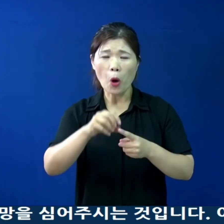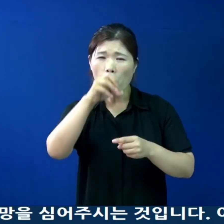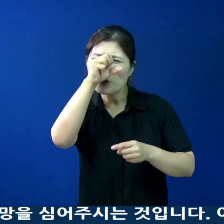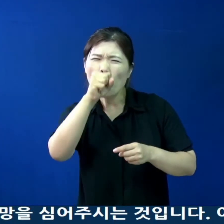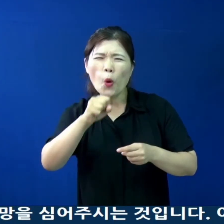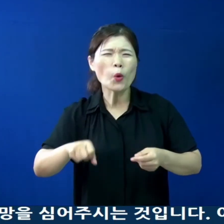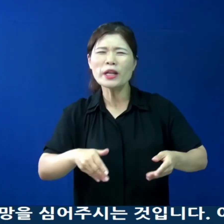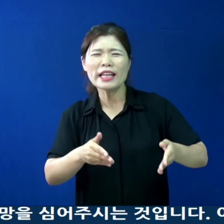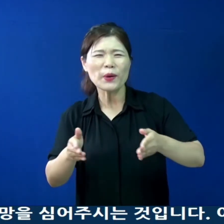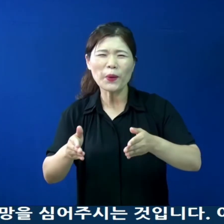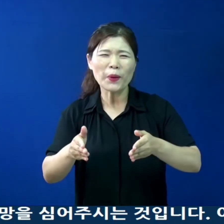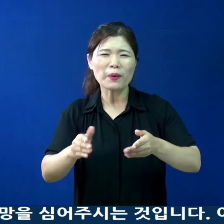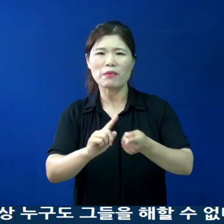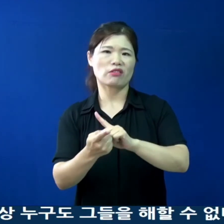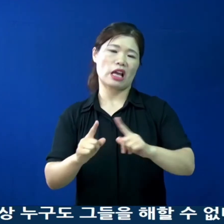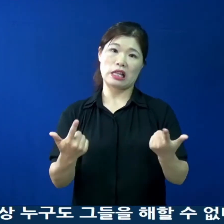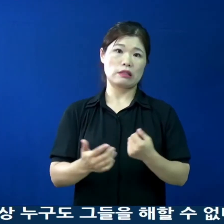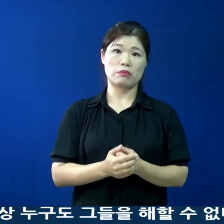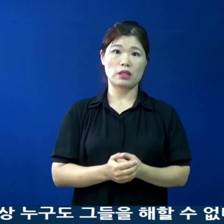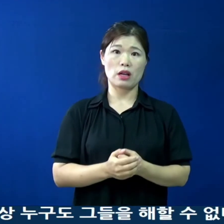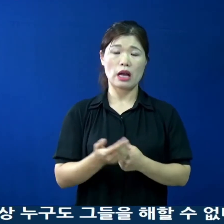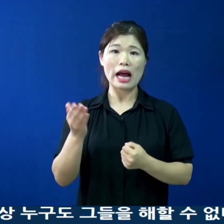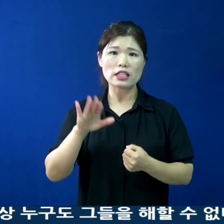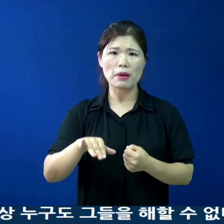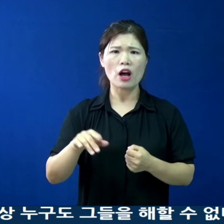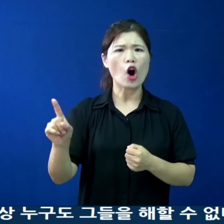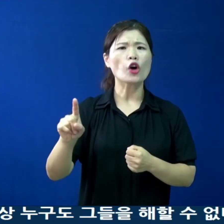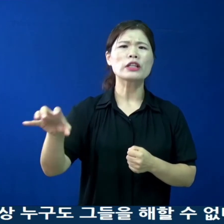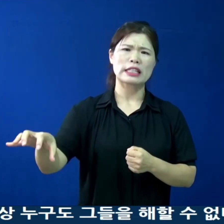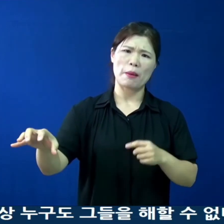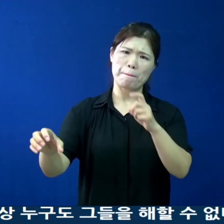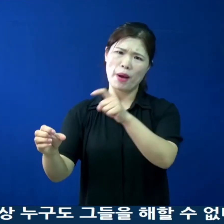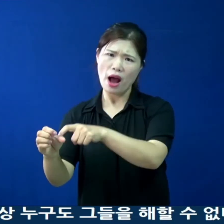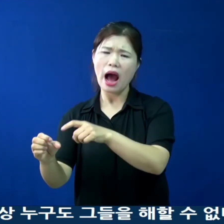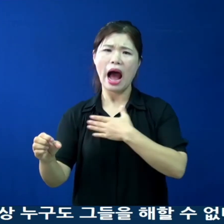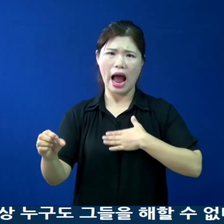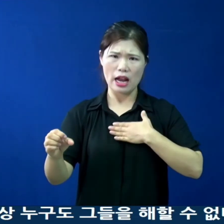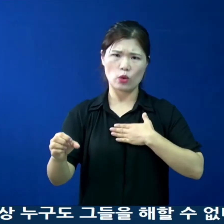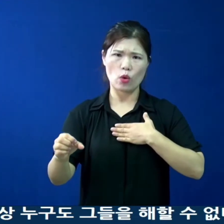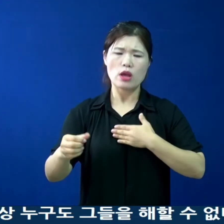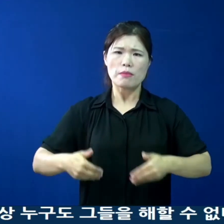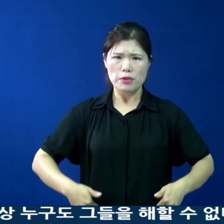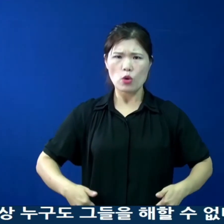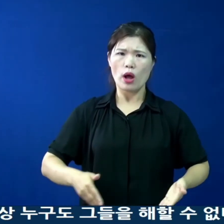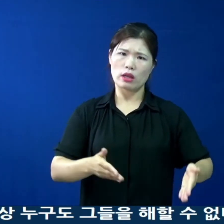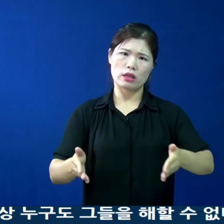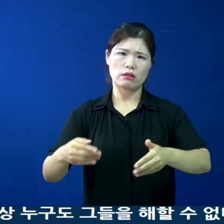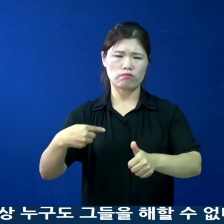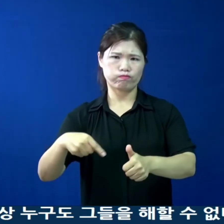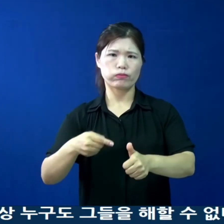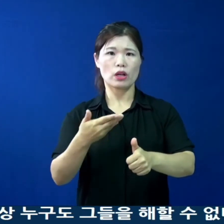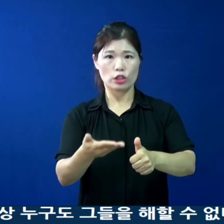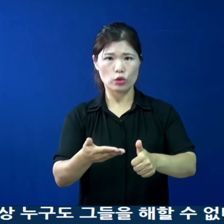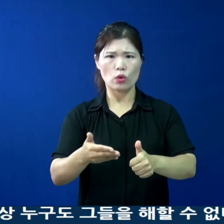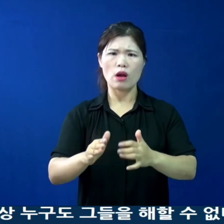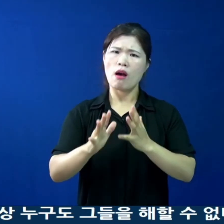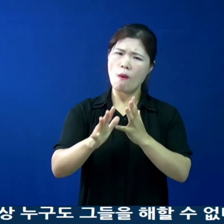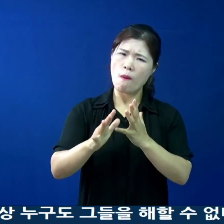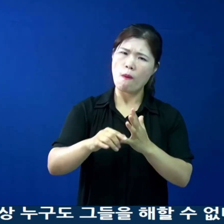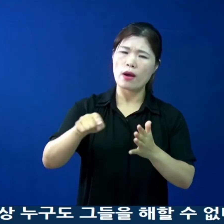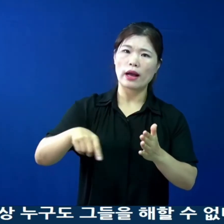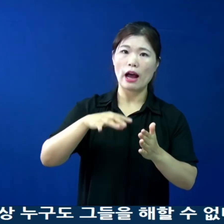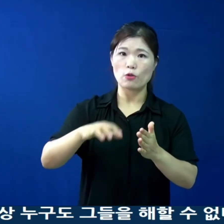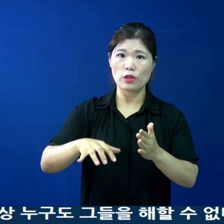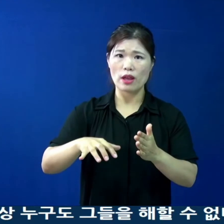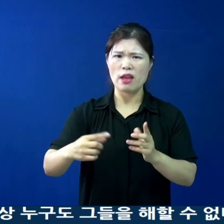어디로 가야 하는지 알려주시고 그 길을 걸어갈 수 있도록 필요한 것을 채워주시고 그 여정 가운데 만나는 대적들을